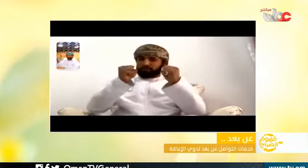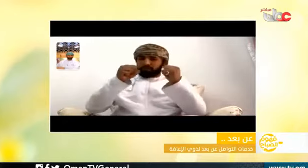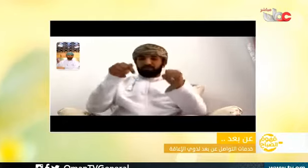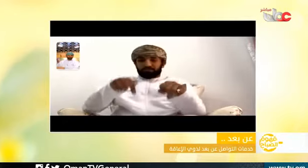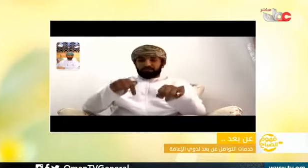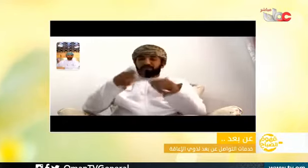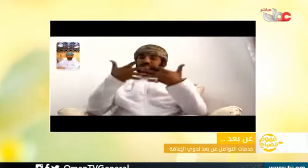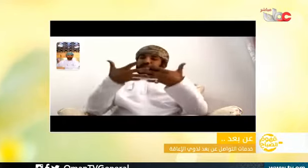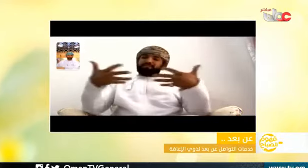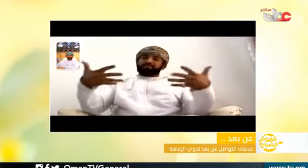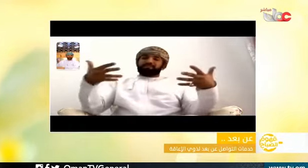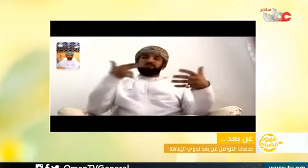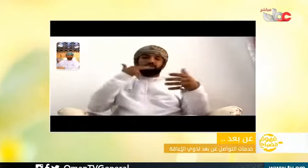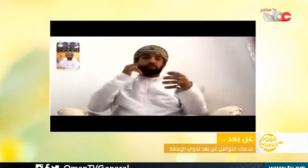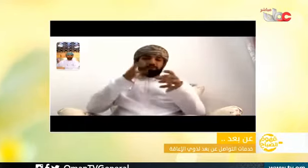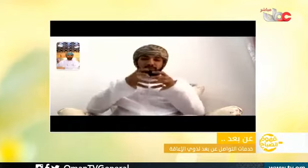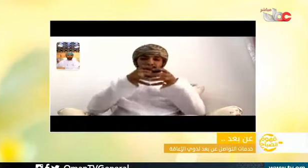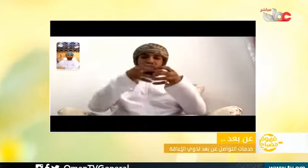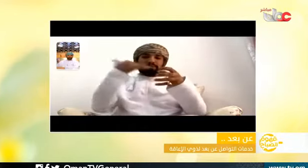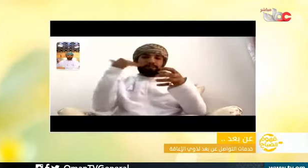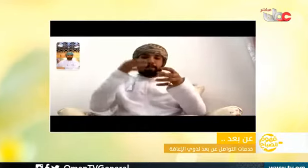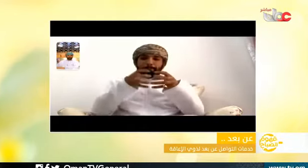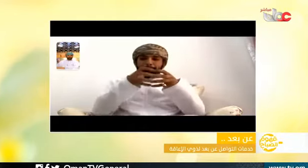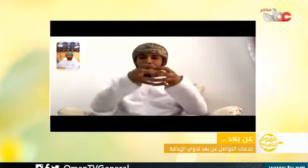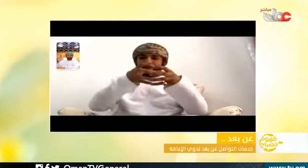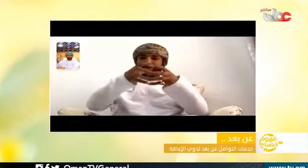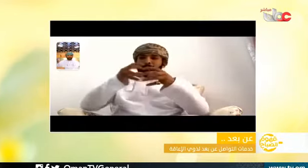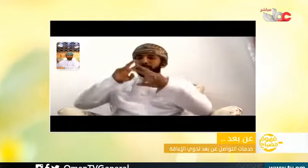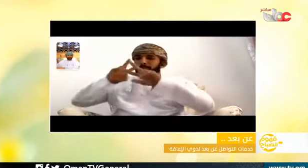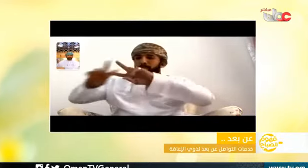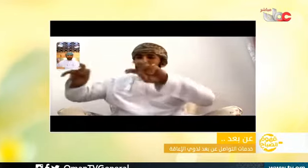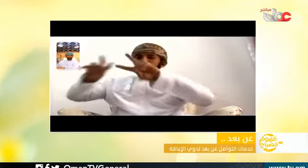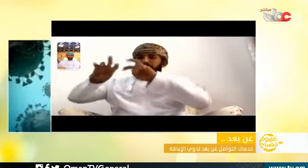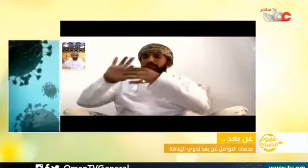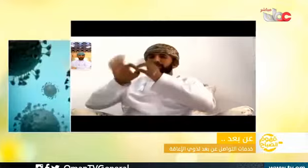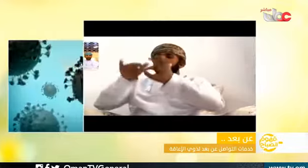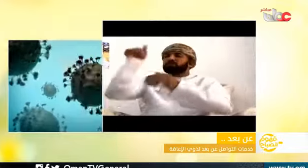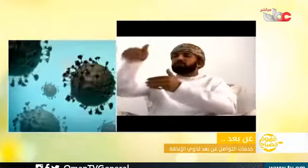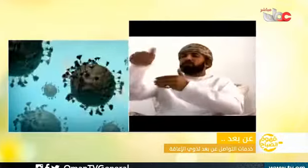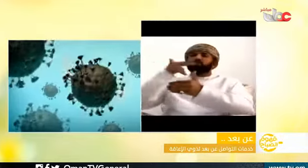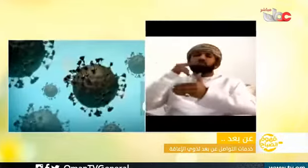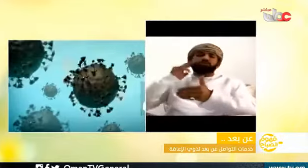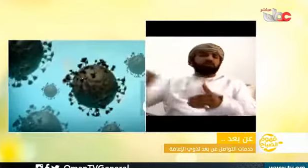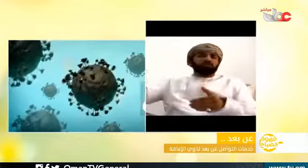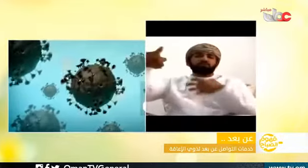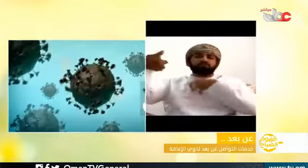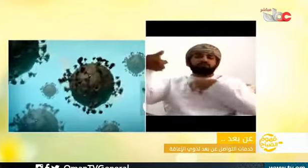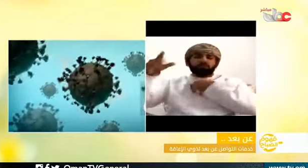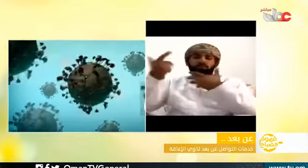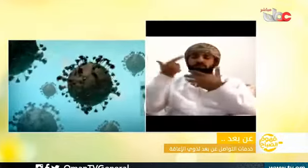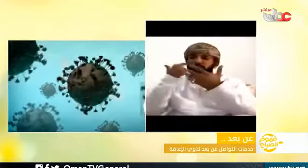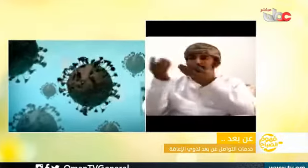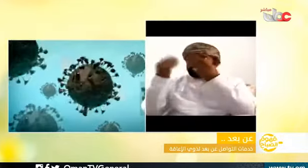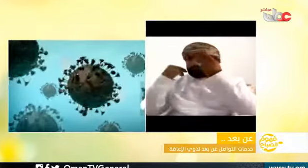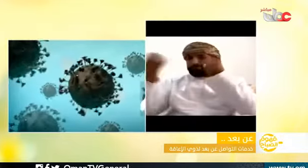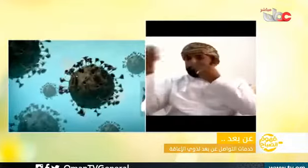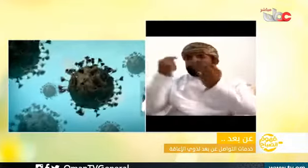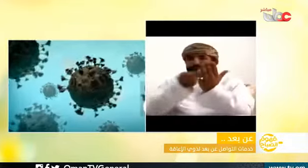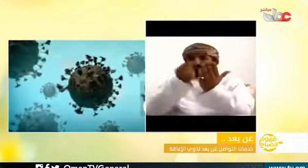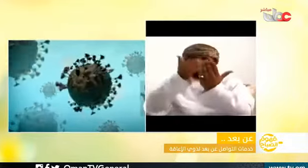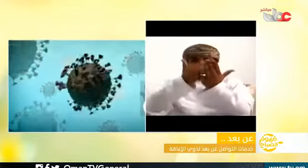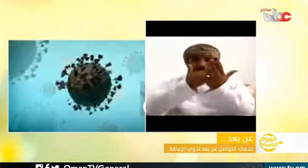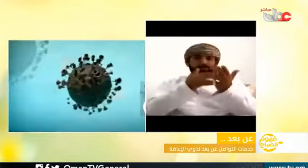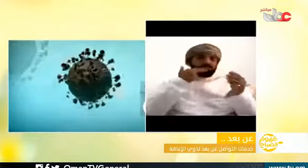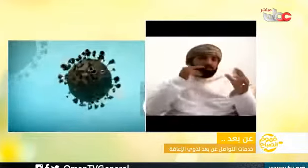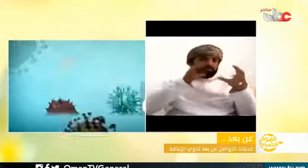اصطحاب المترجم في كل مكان، وهذا تحدي كبير بالنسبة لنا. الحمد لله بفريق ومجهود من شباب الصم، يعني احنا حسينا